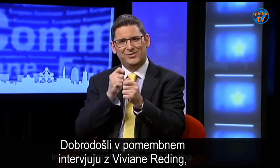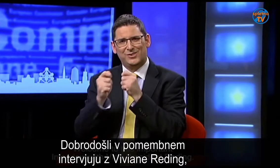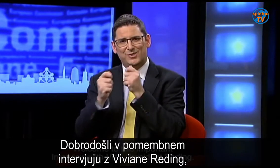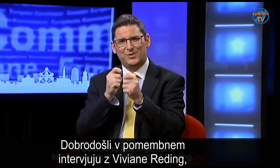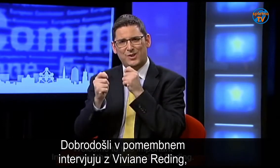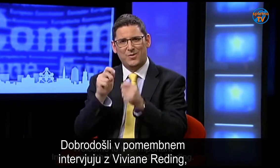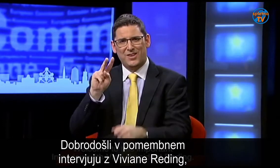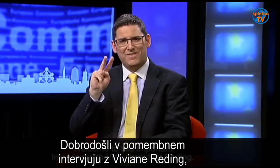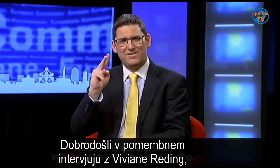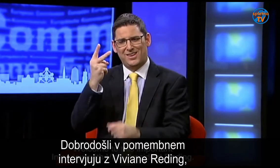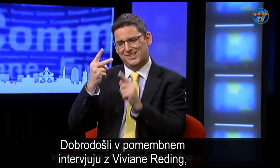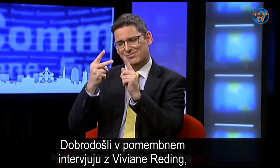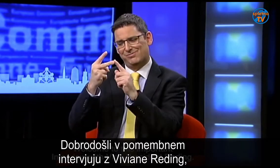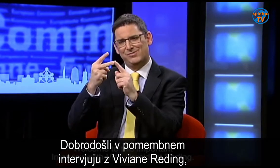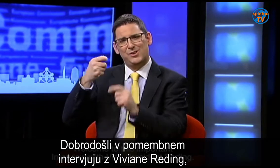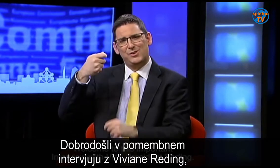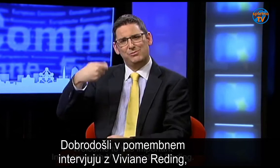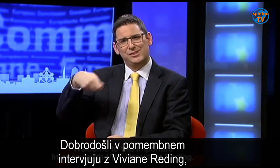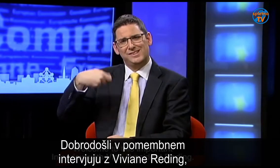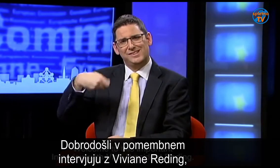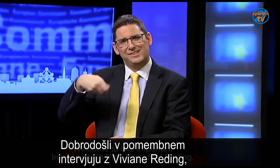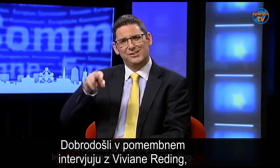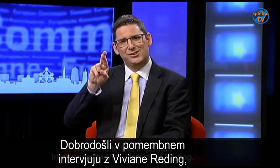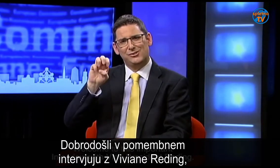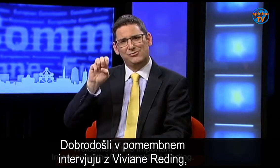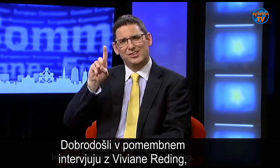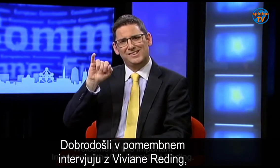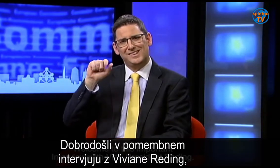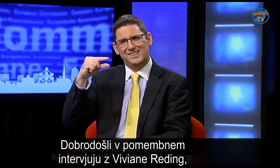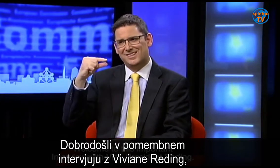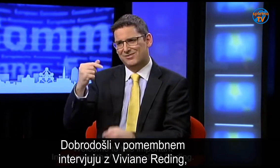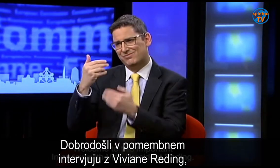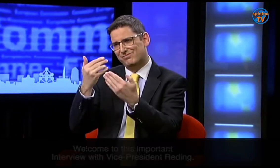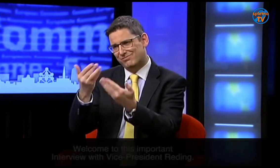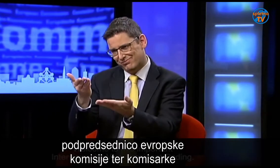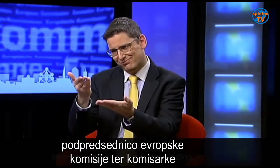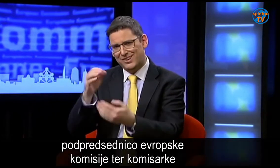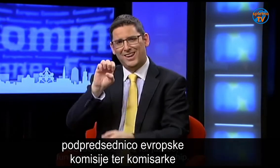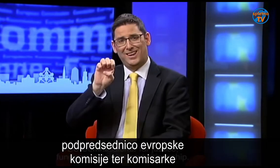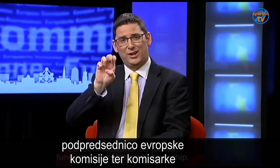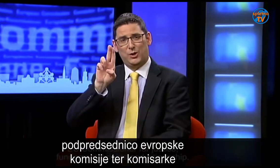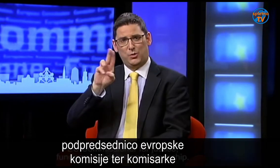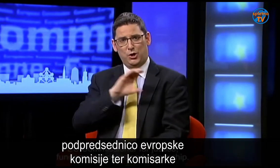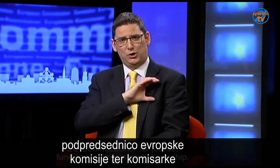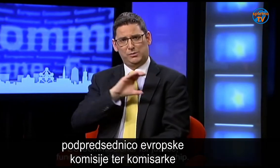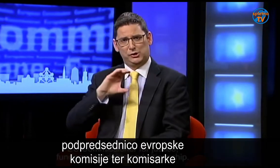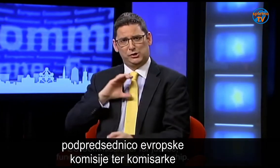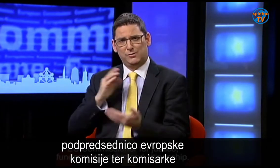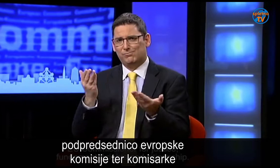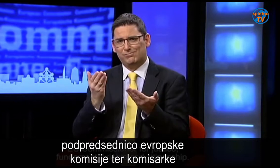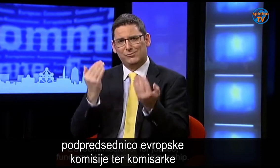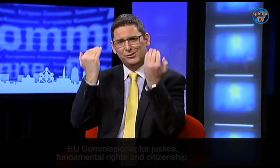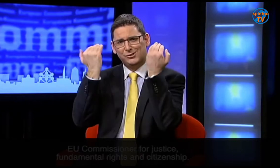Herzlich willkommen zu diesem bedeutenden Interview mit Vizepräsidentin Reding,